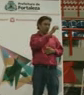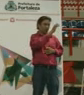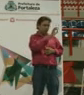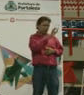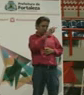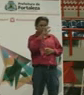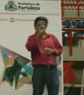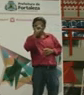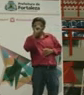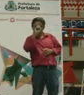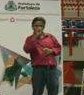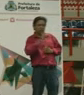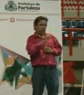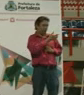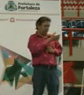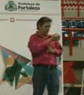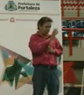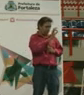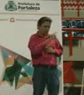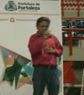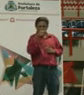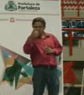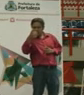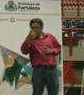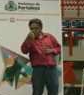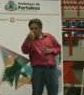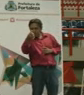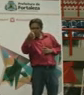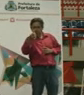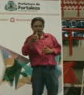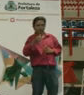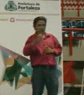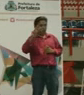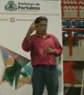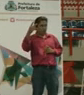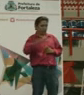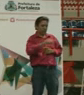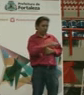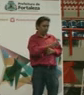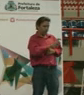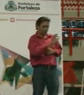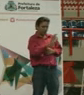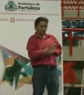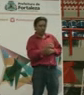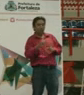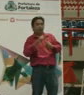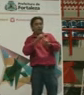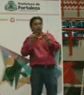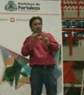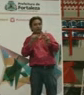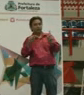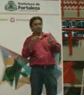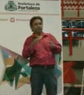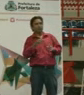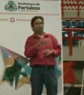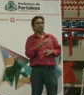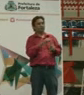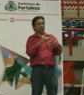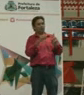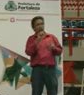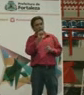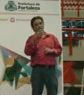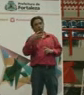10% é 8, 20% é 16, que é o dobro, 5% é a metade. Metade de 8 é